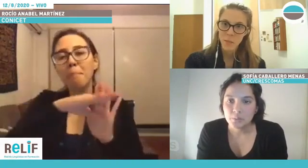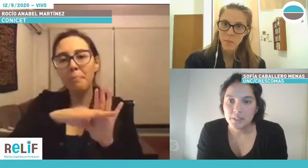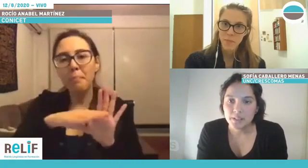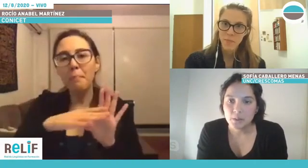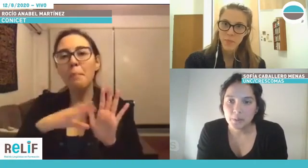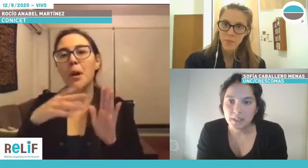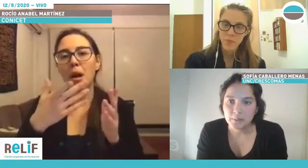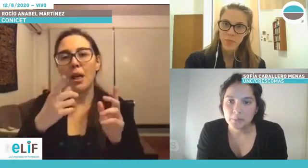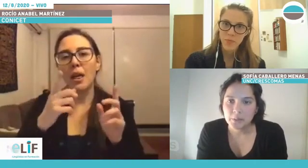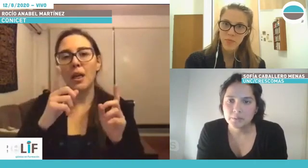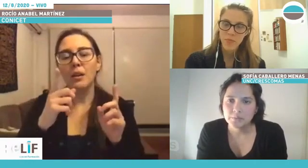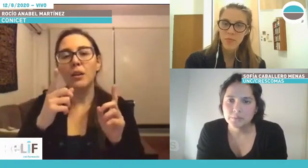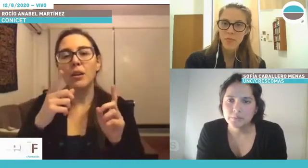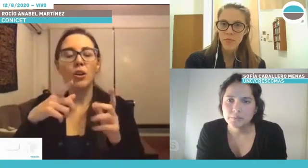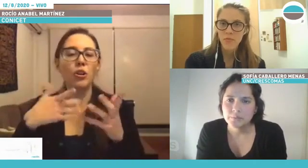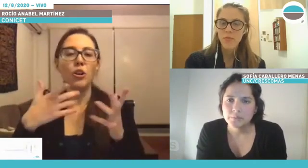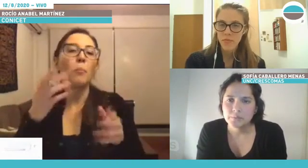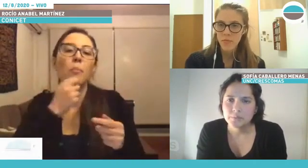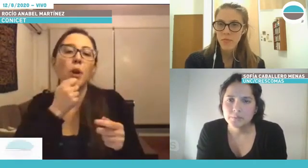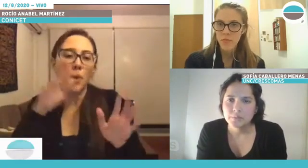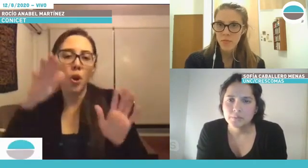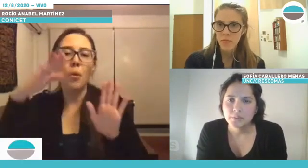proyectos con videos, por ejemplo,